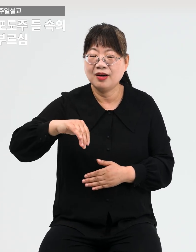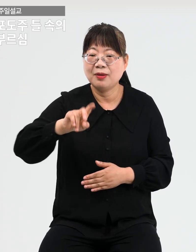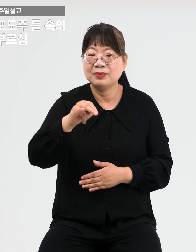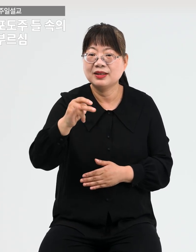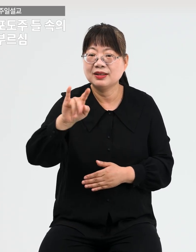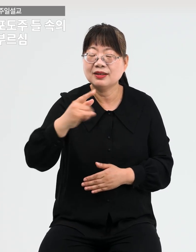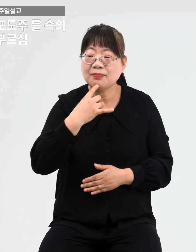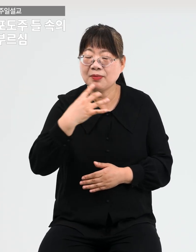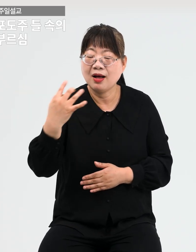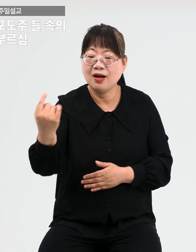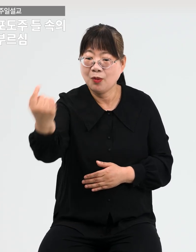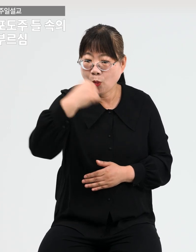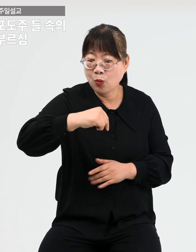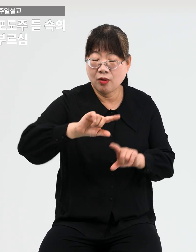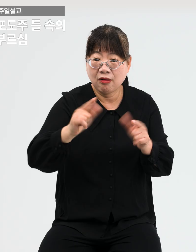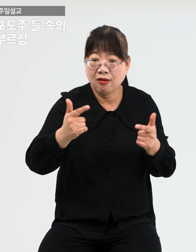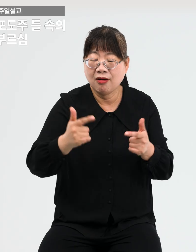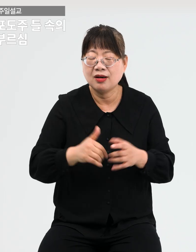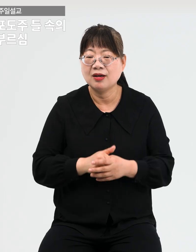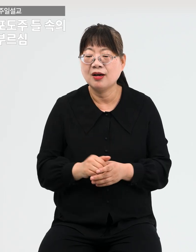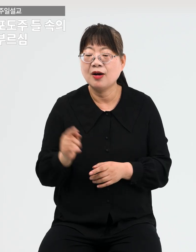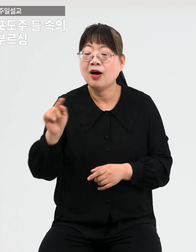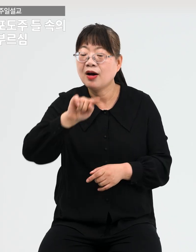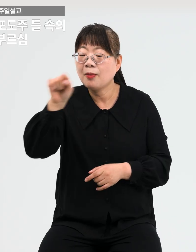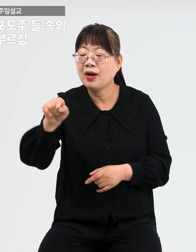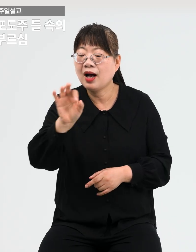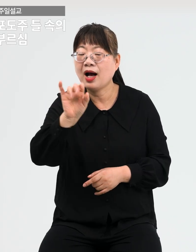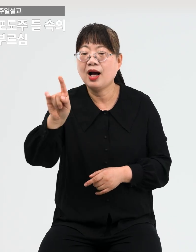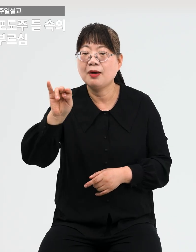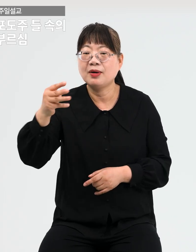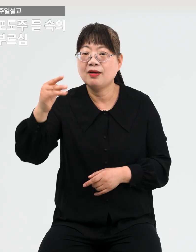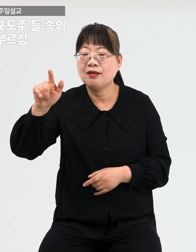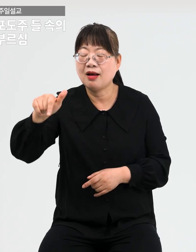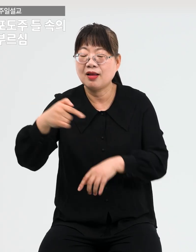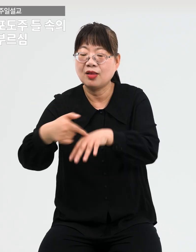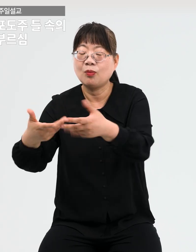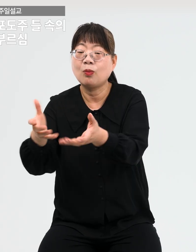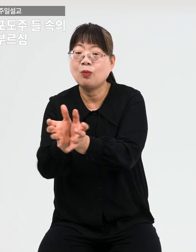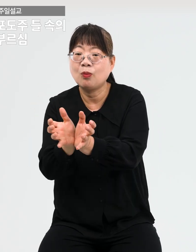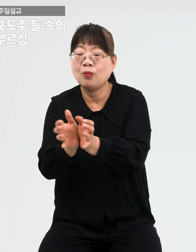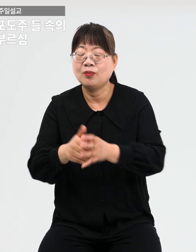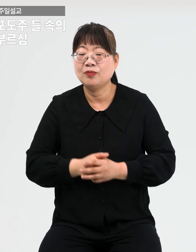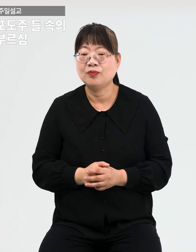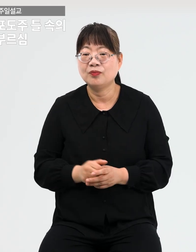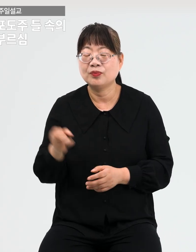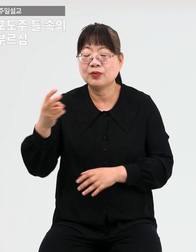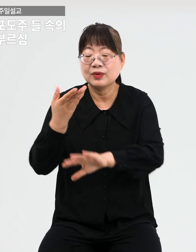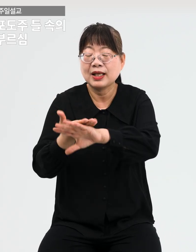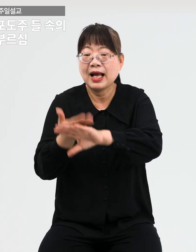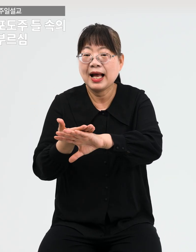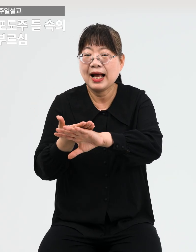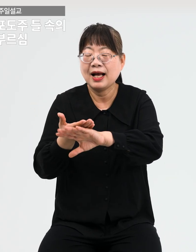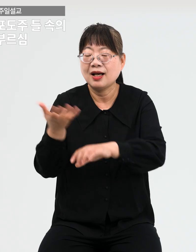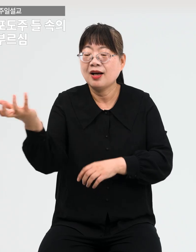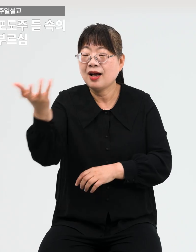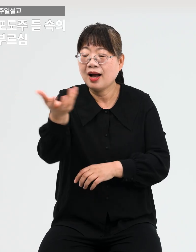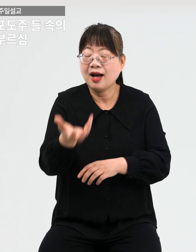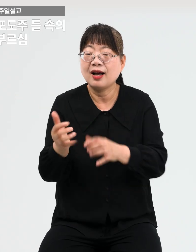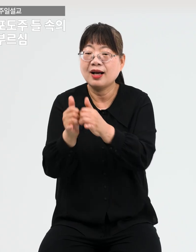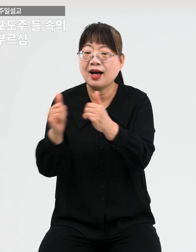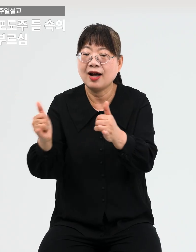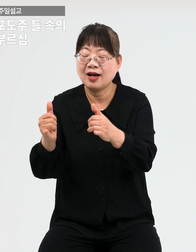이 미디안 세력이 옆에 아말렉 족속 또 다른